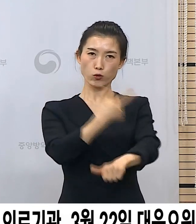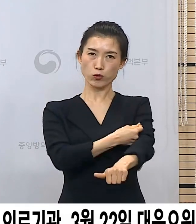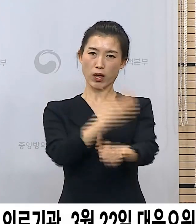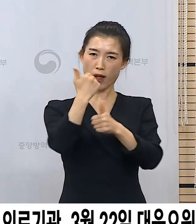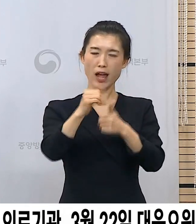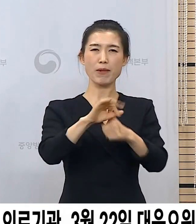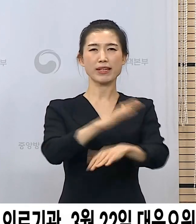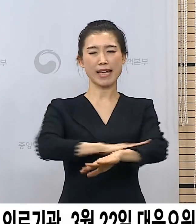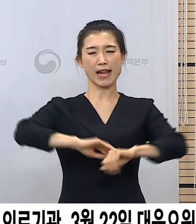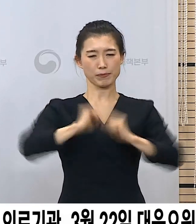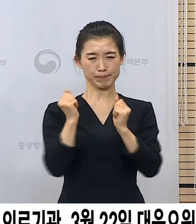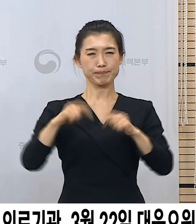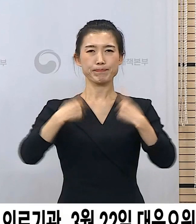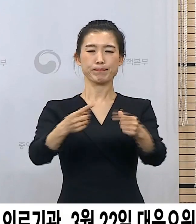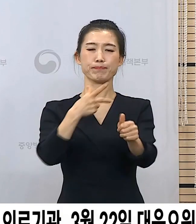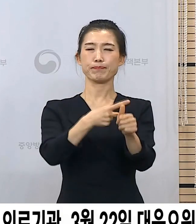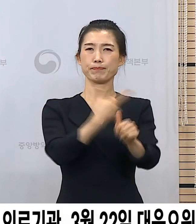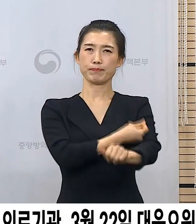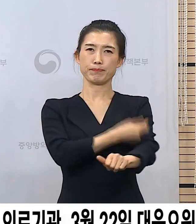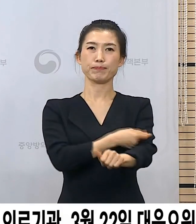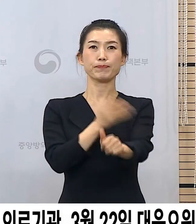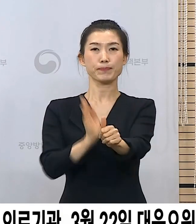참여해 주시기를 요청을 드립니다.